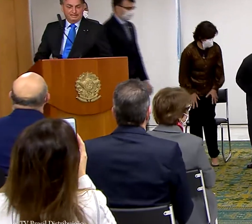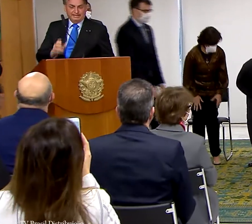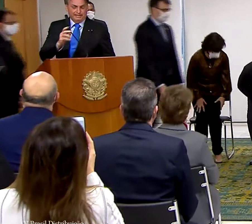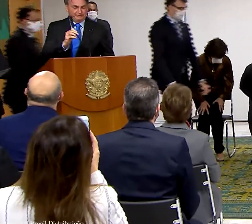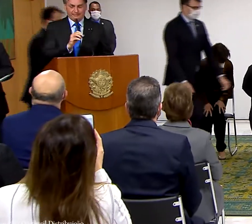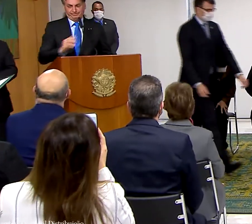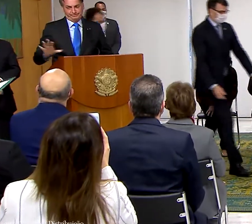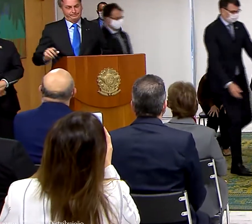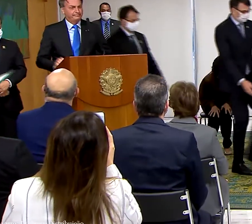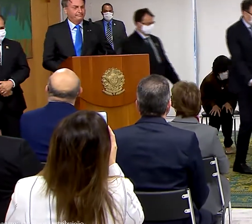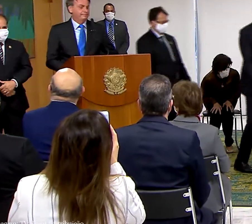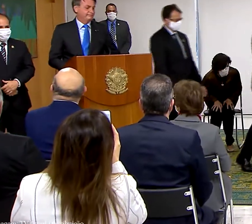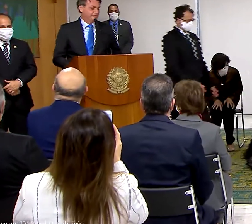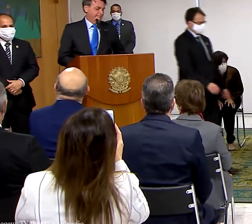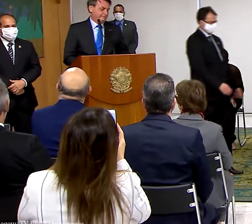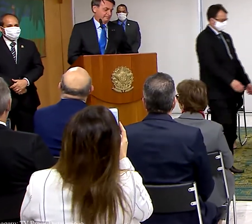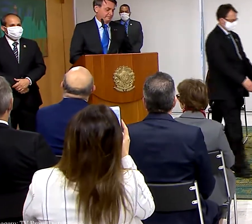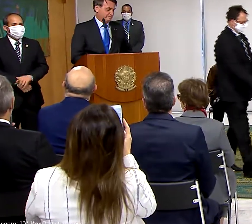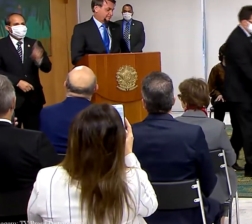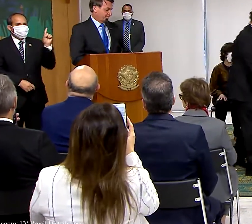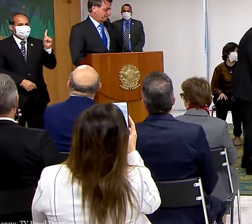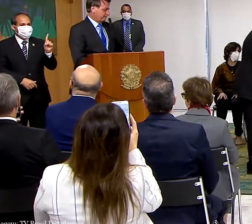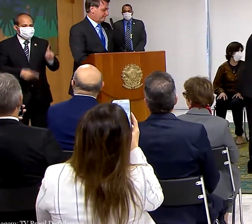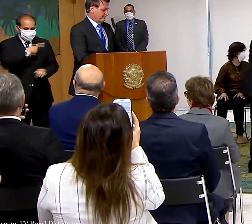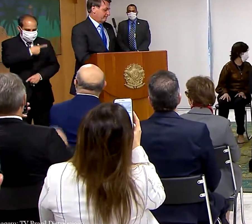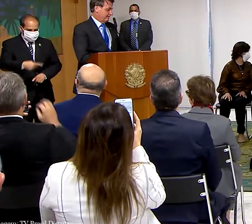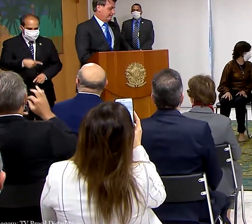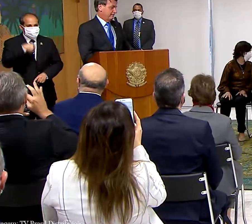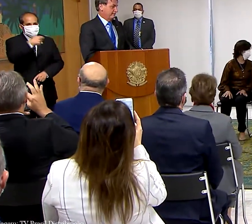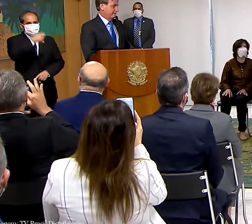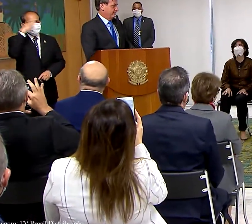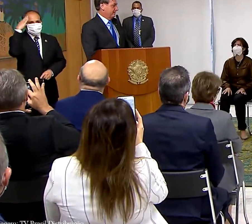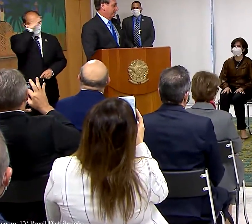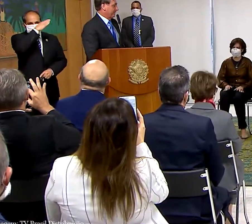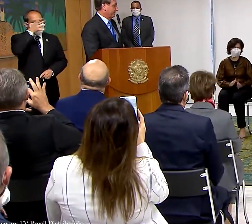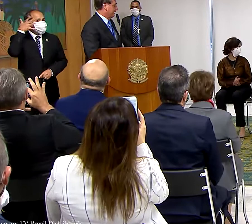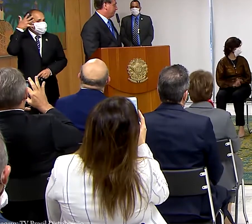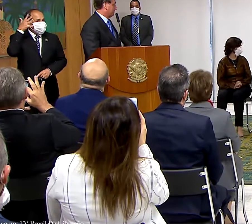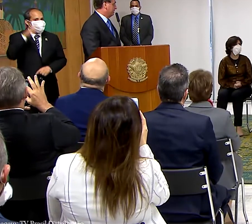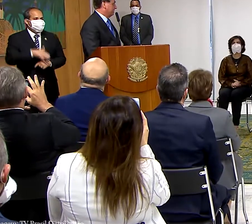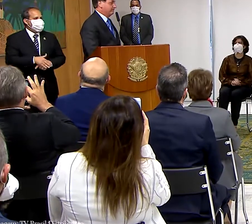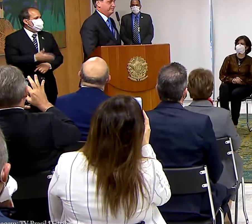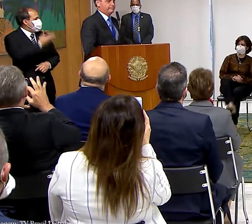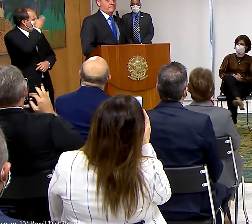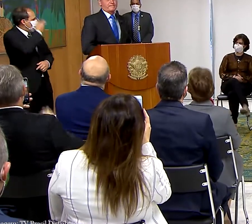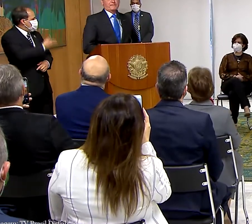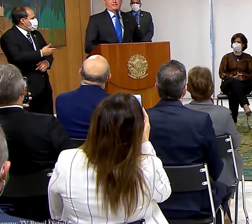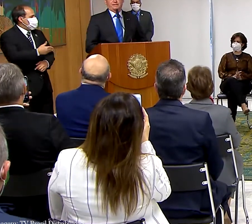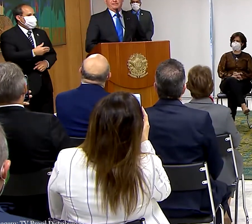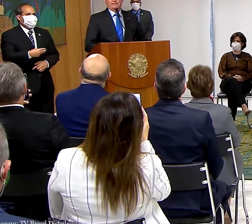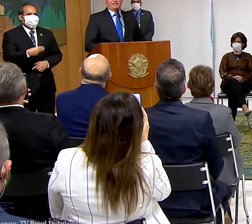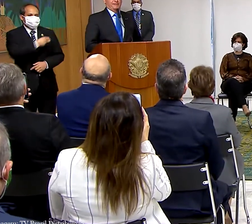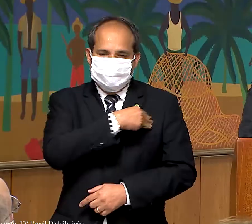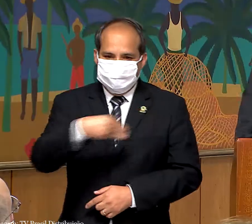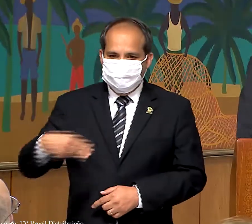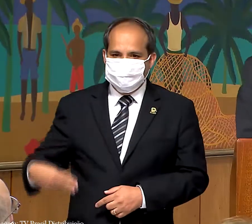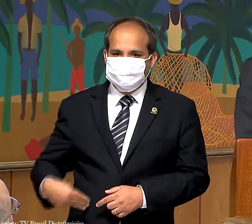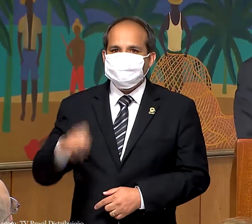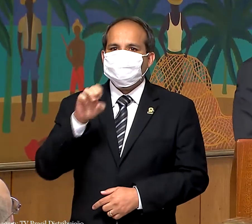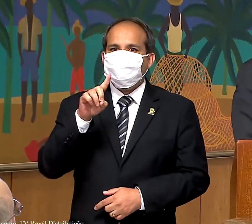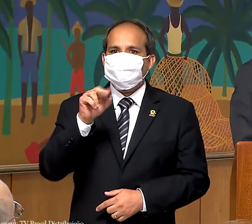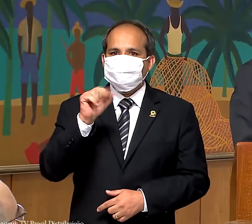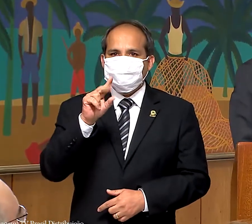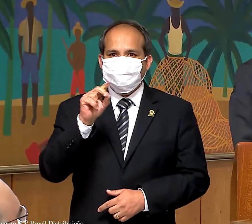Senhoras e senhores, com a palavra, o presidente da República, Jair Bolsonaro. Prezado Pazuello,